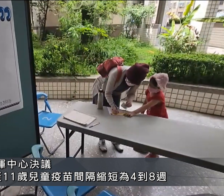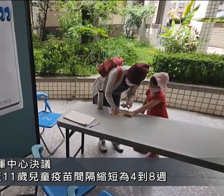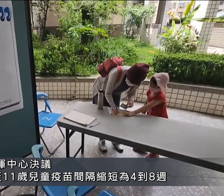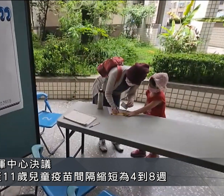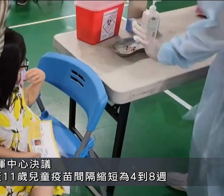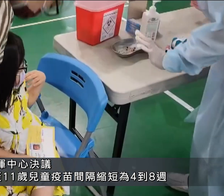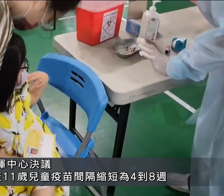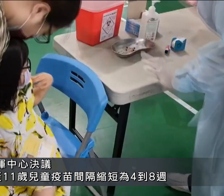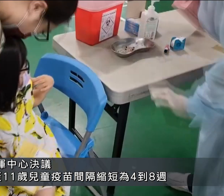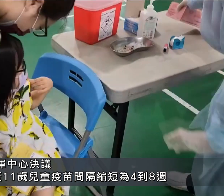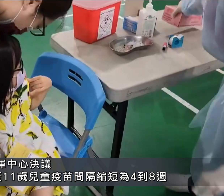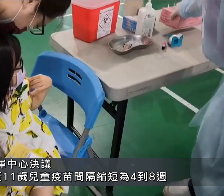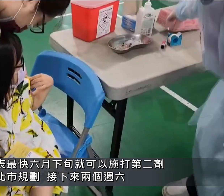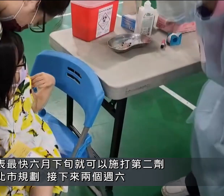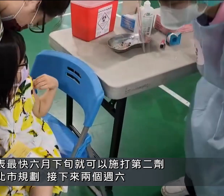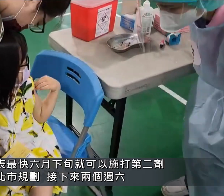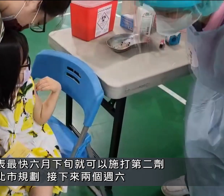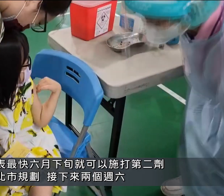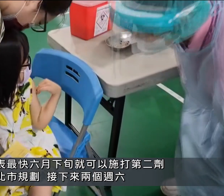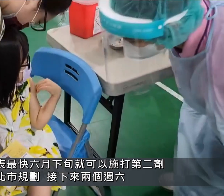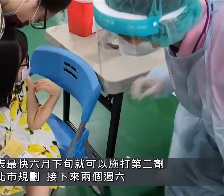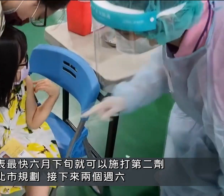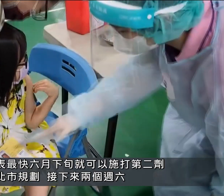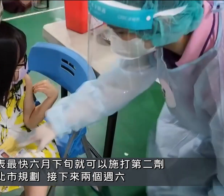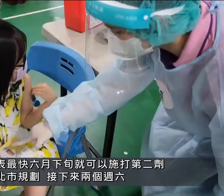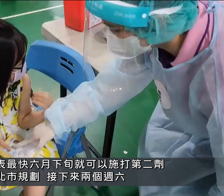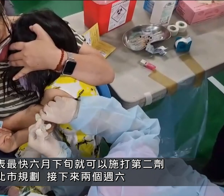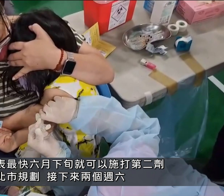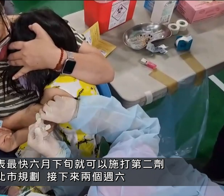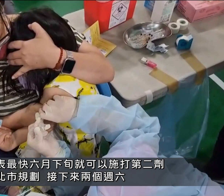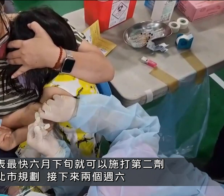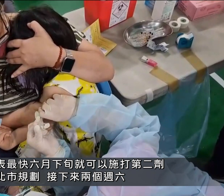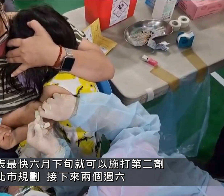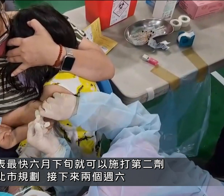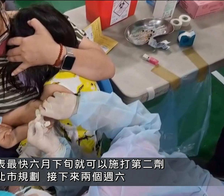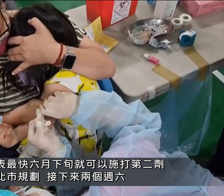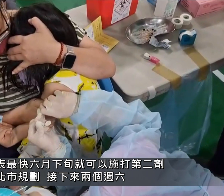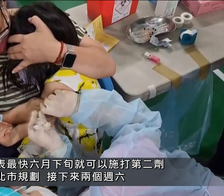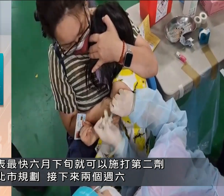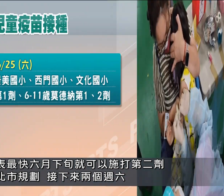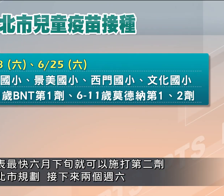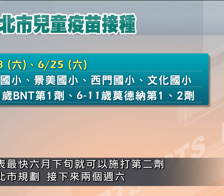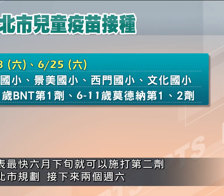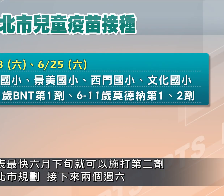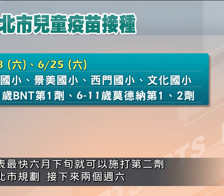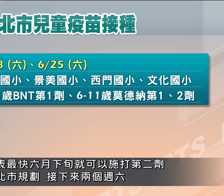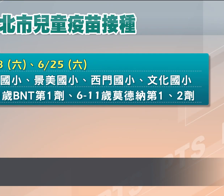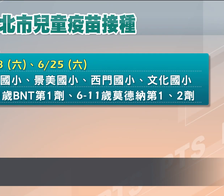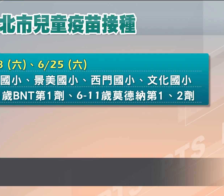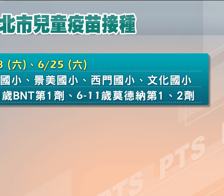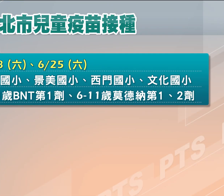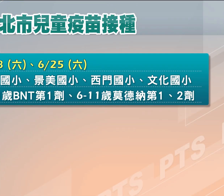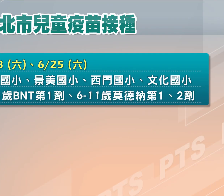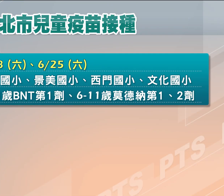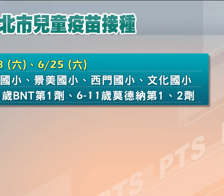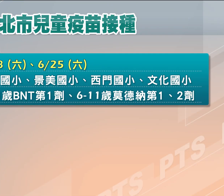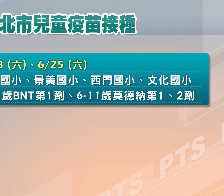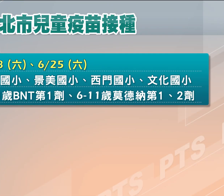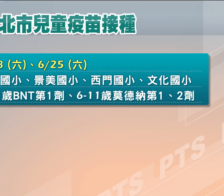为4到8周，代表最快6月下旬就可以施打第二剂。台北市规划接下来2个周六可以在内湖、集美、西门和文化